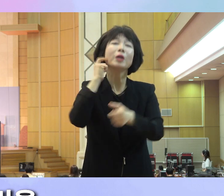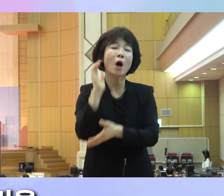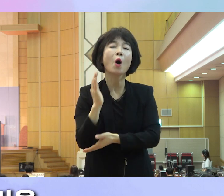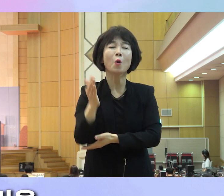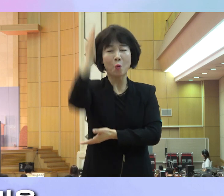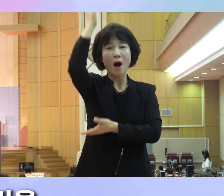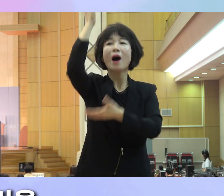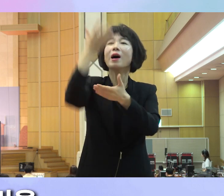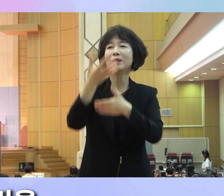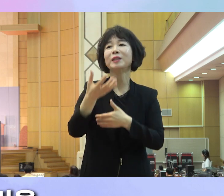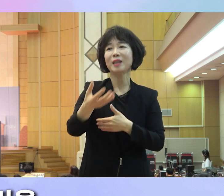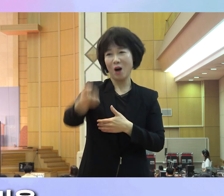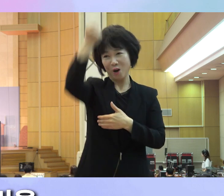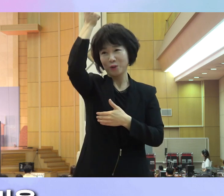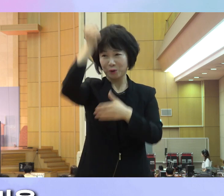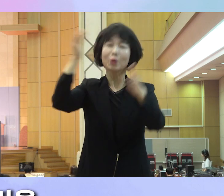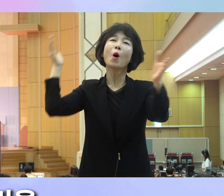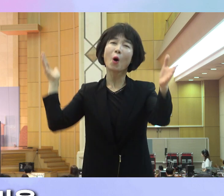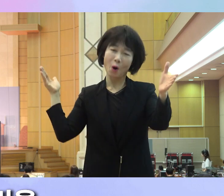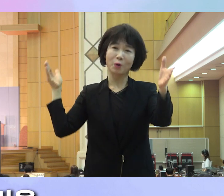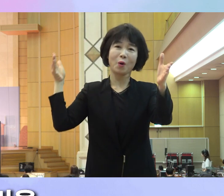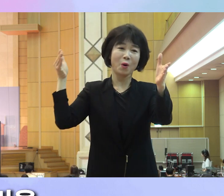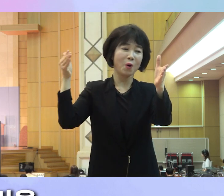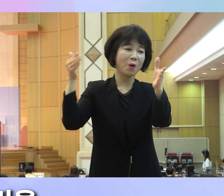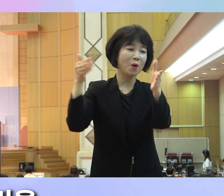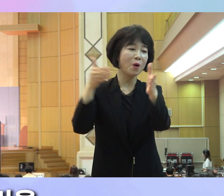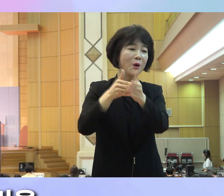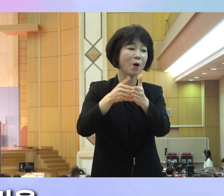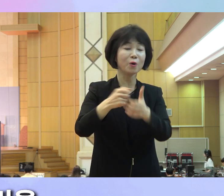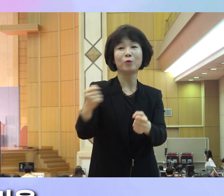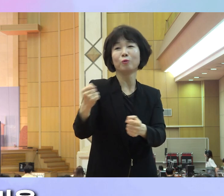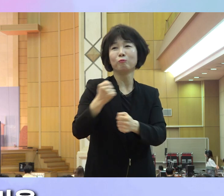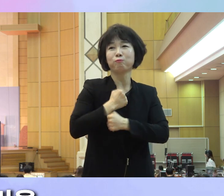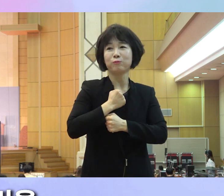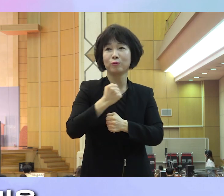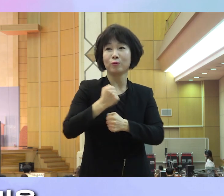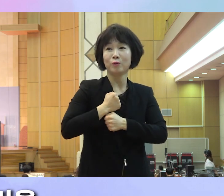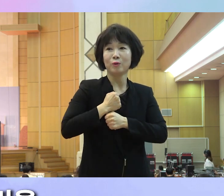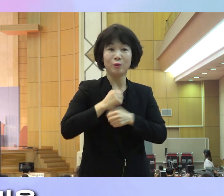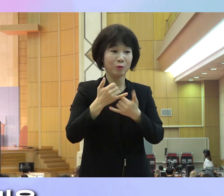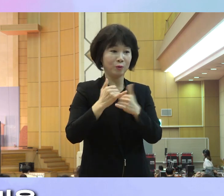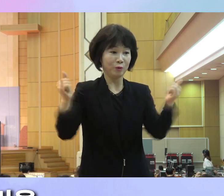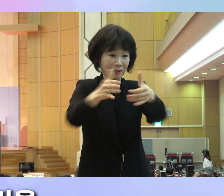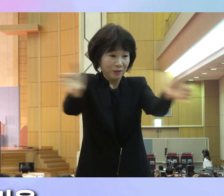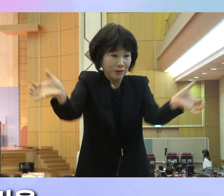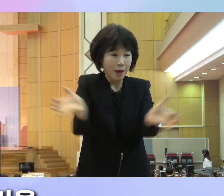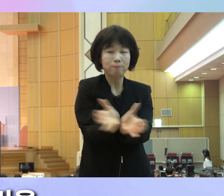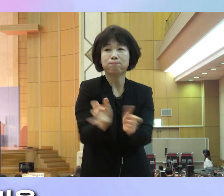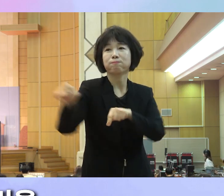승전하고 영광을 얻도록 그 군대